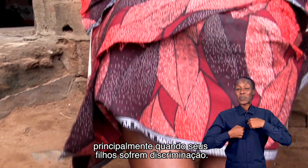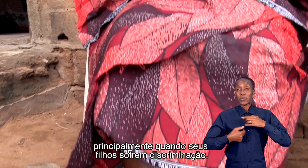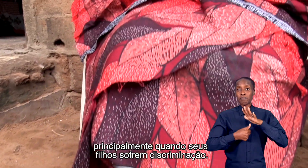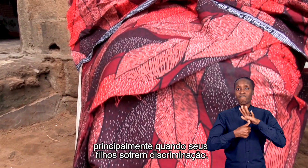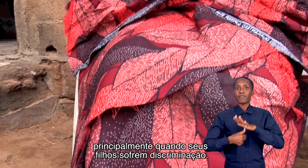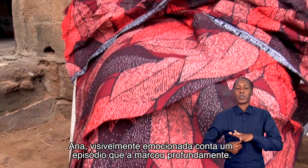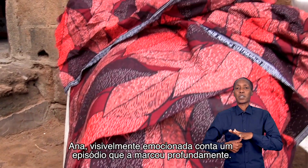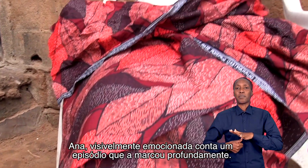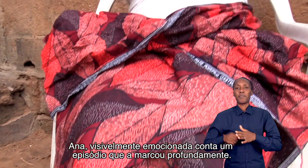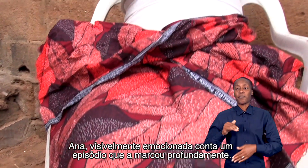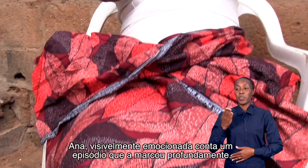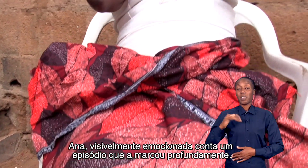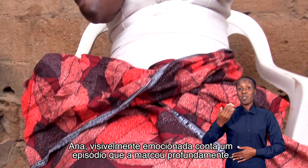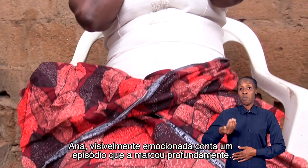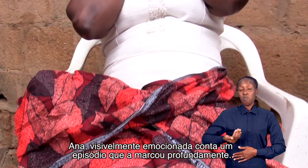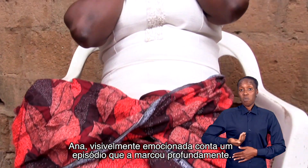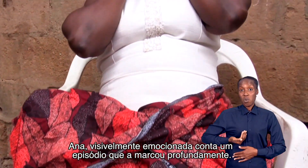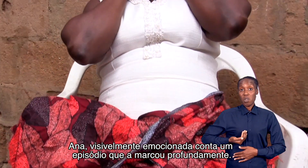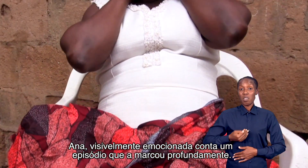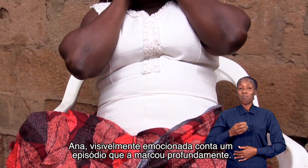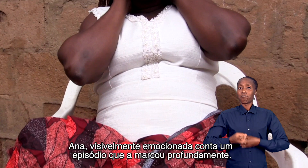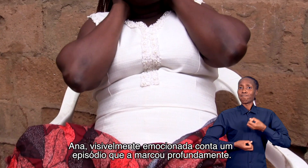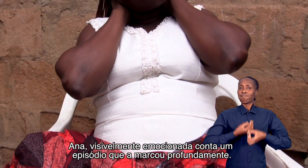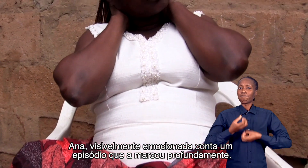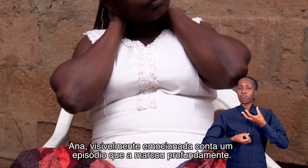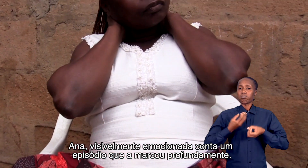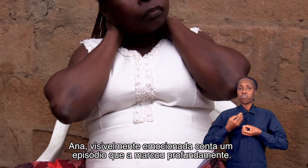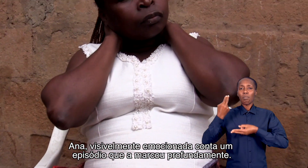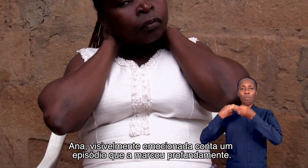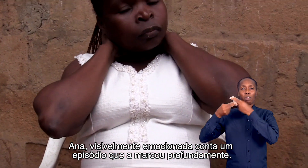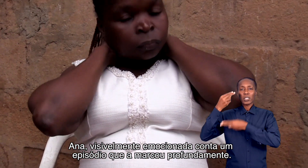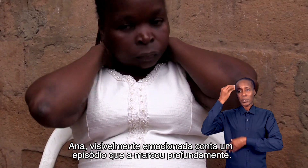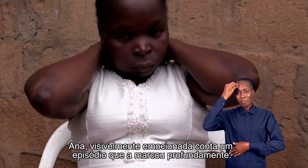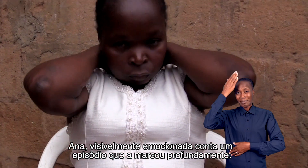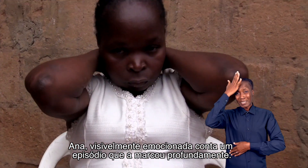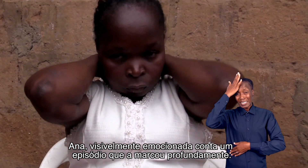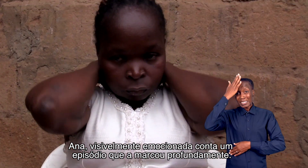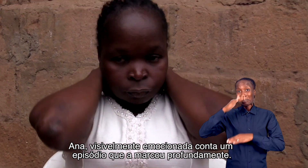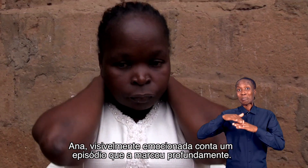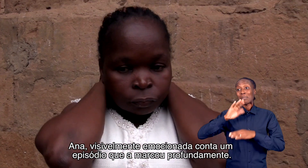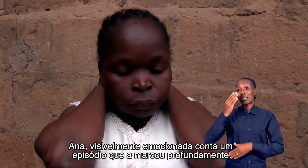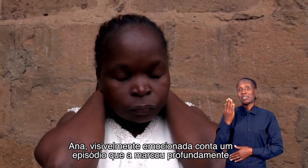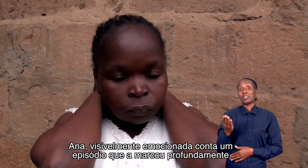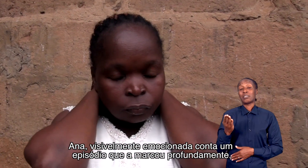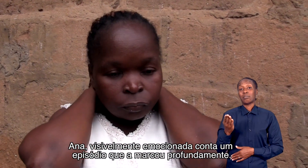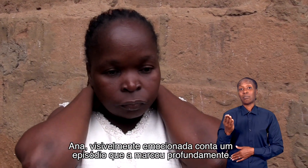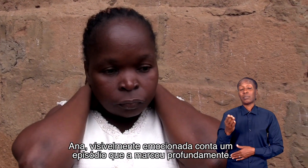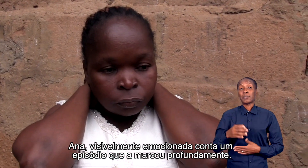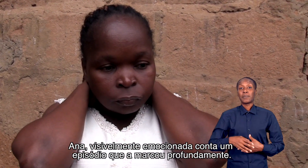sofrem discriminação. Ana, visivelmente emocionada, conta um episódio que a marcou profundamente.